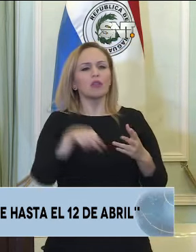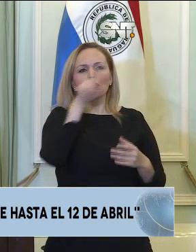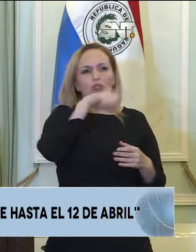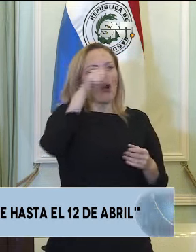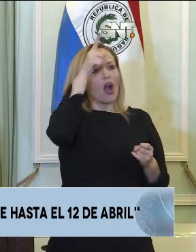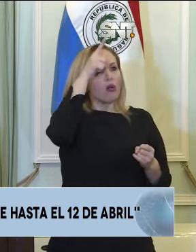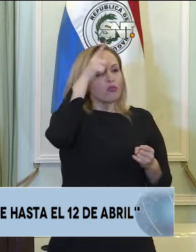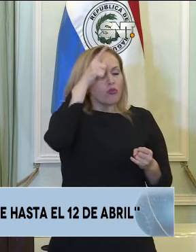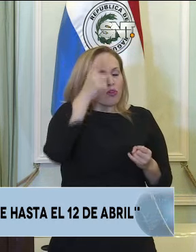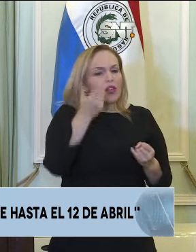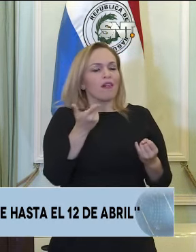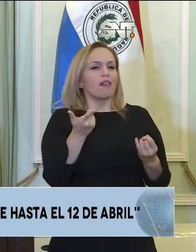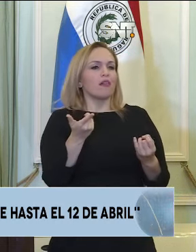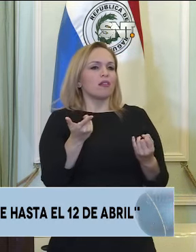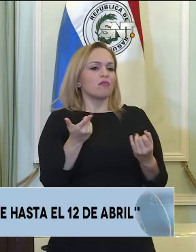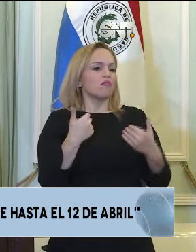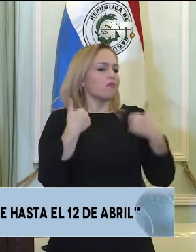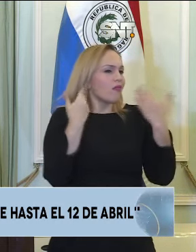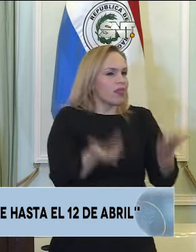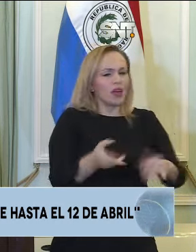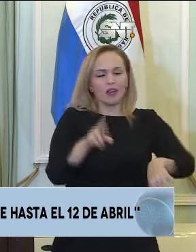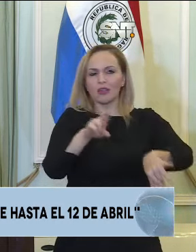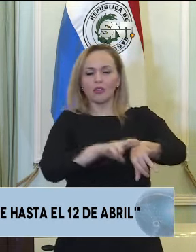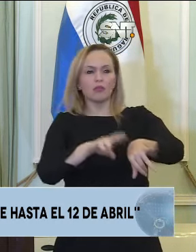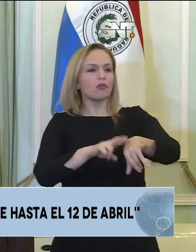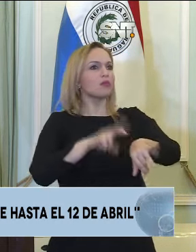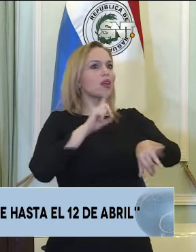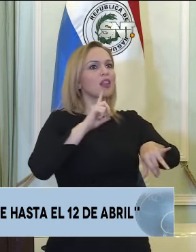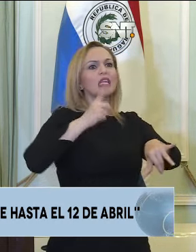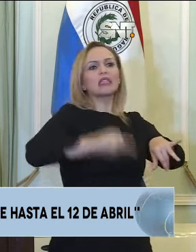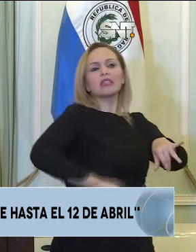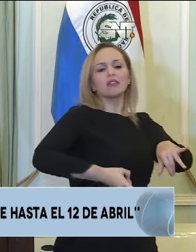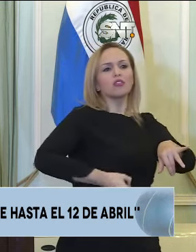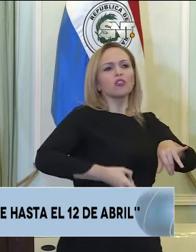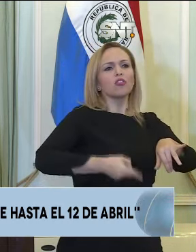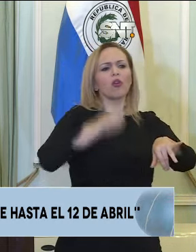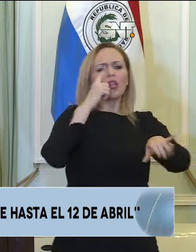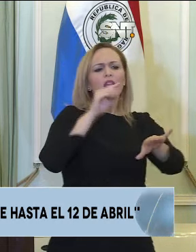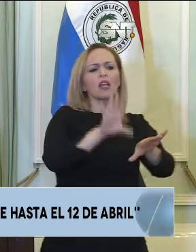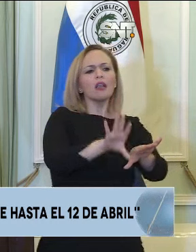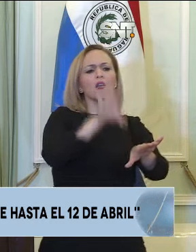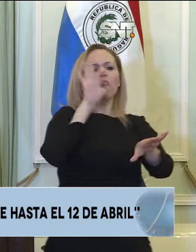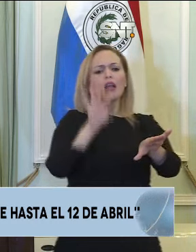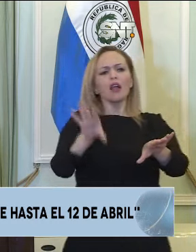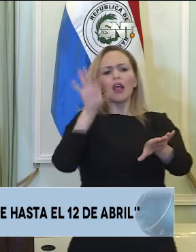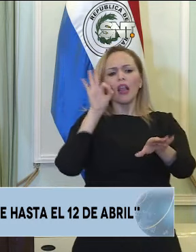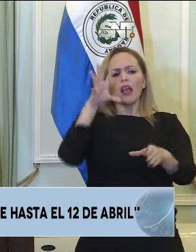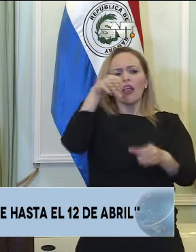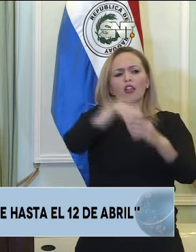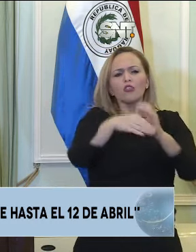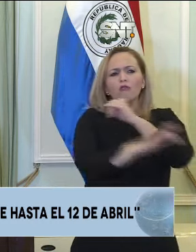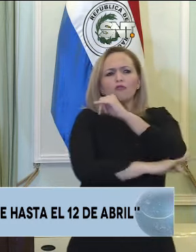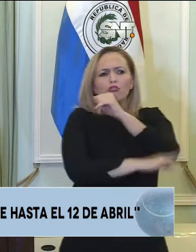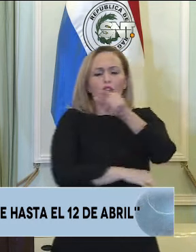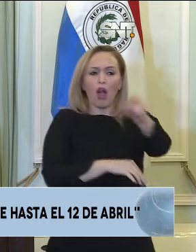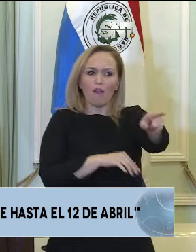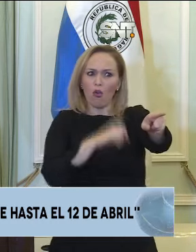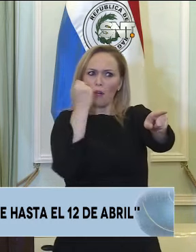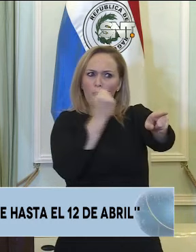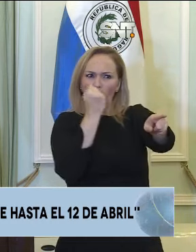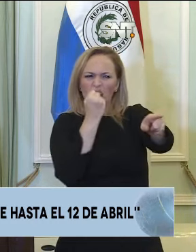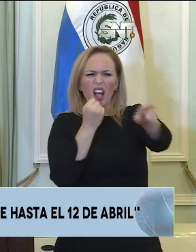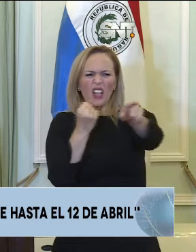autoridades tendrán a su cargo la decisión de qué es imprescindible dentro de su institución. Es decir,